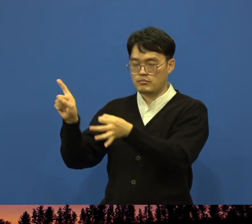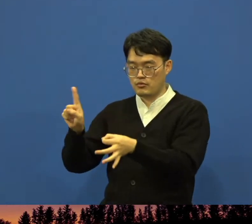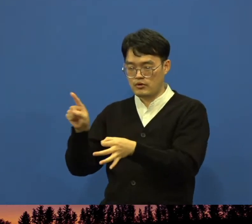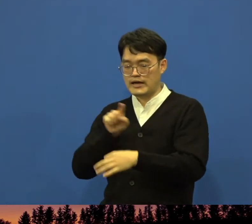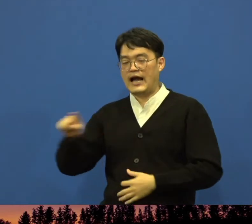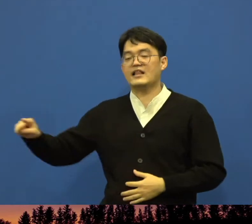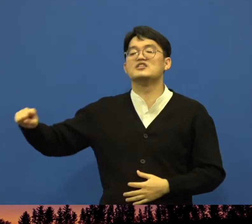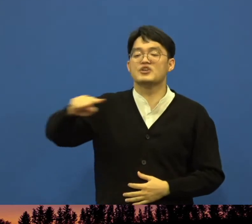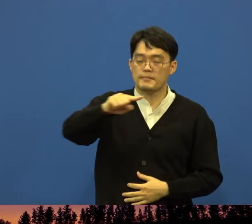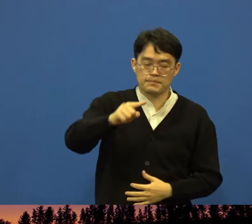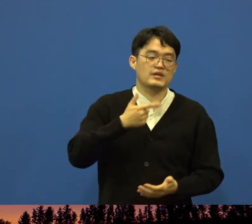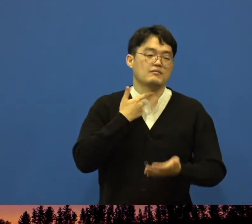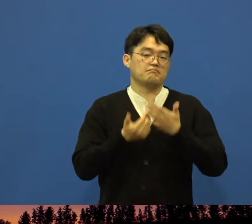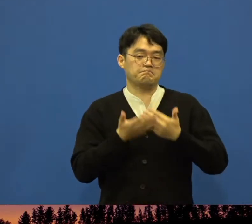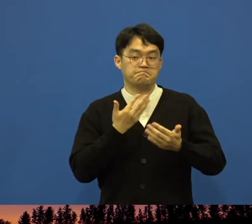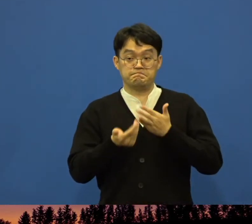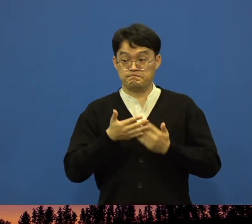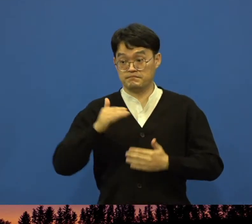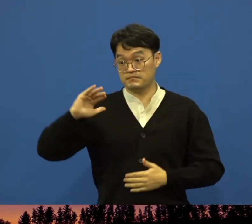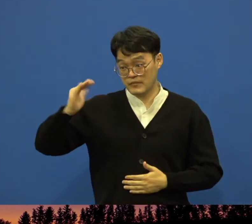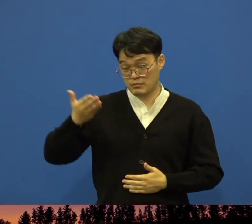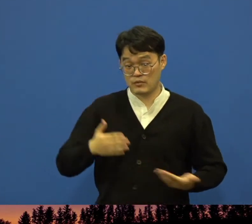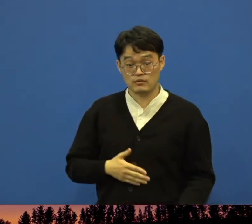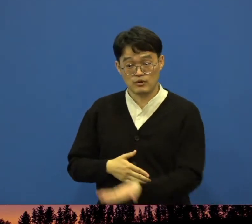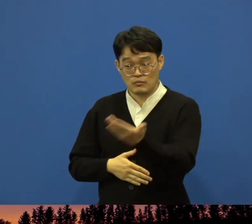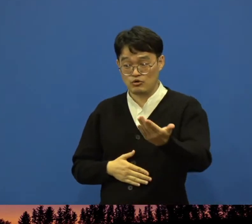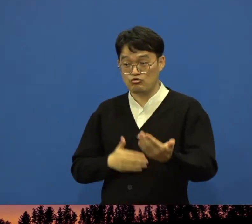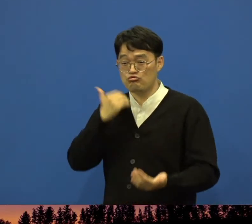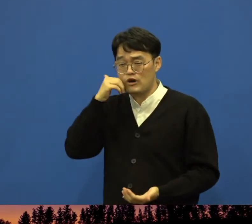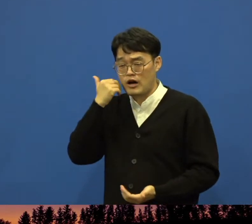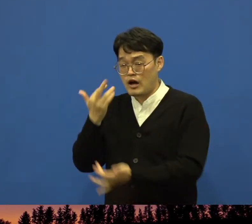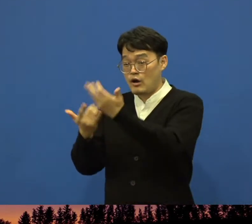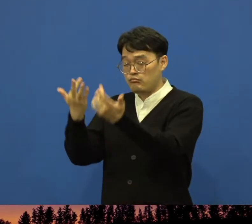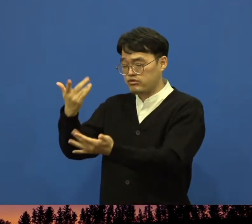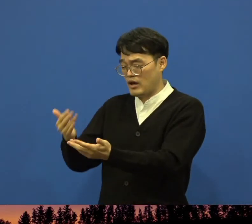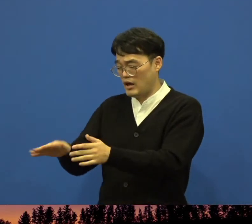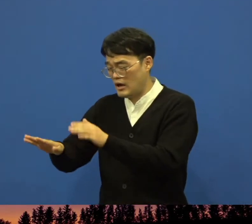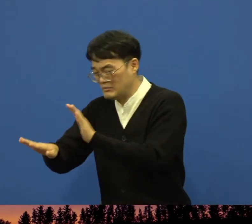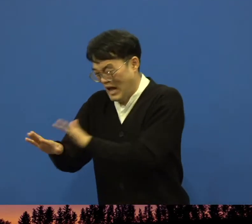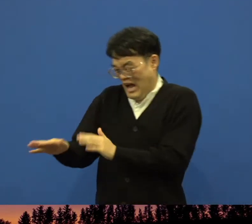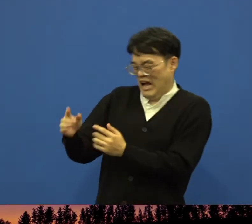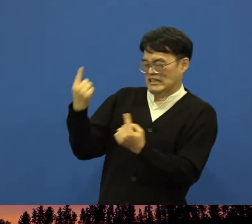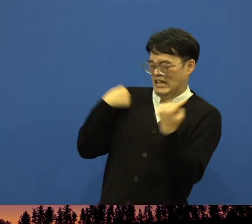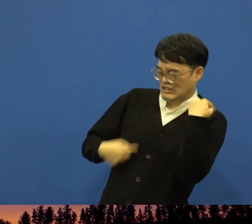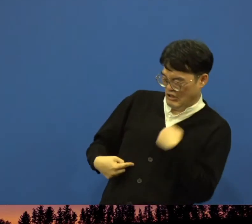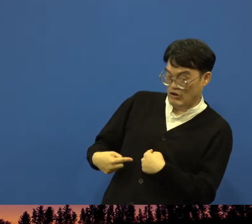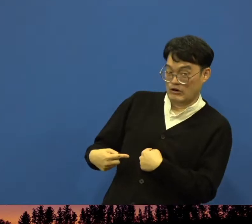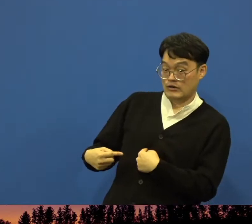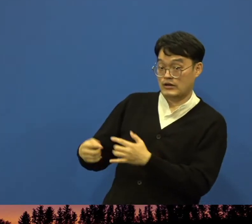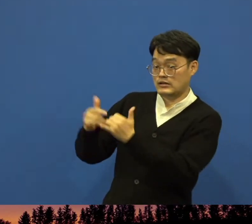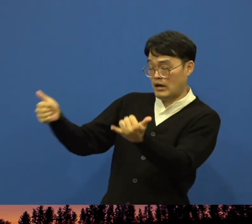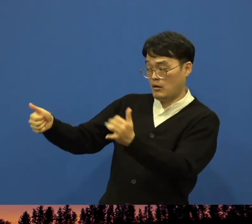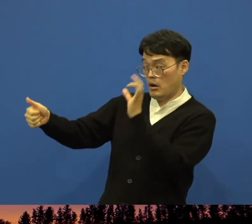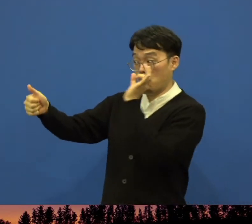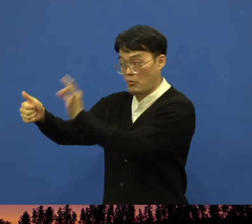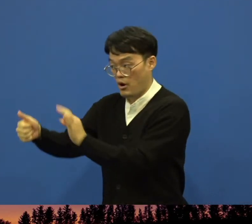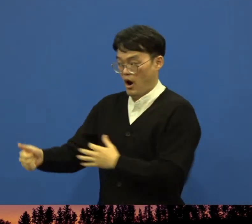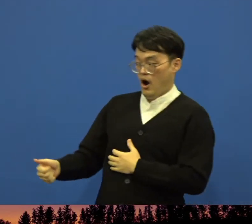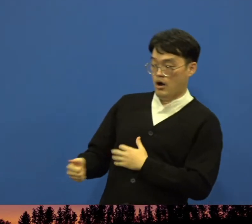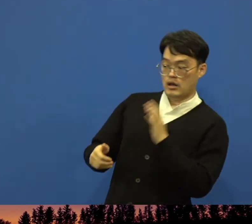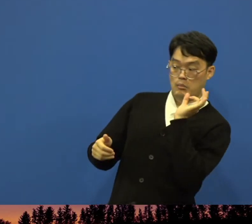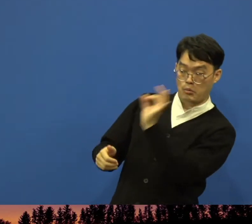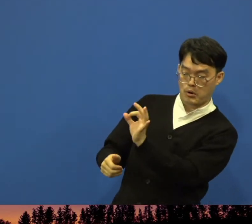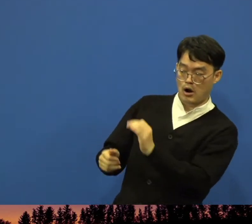불에 손에 넣었던 사람이 화상을 당한 걸 보면서 아, 불은 뜨겁구나. 나는 불에 손을